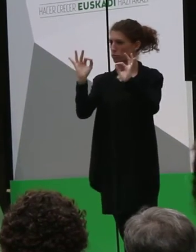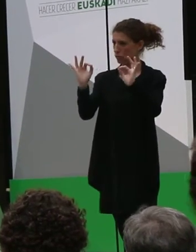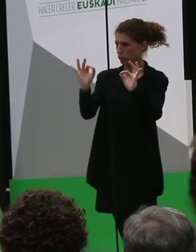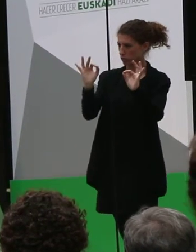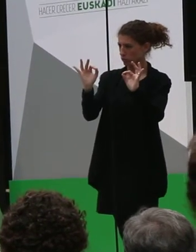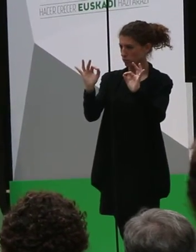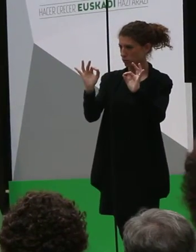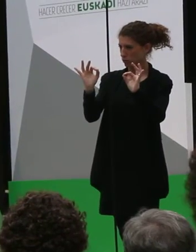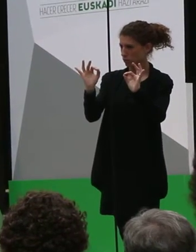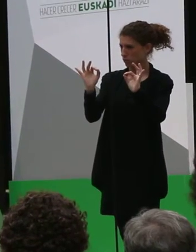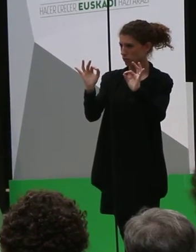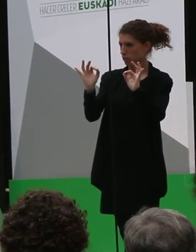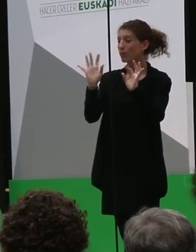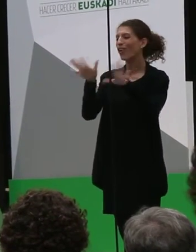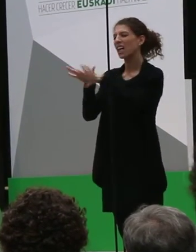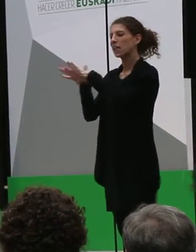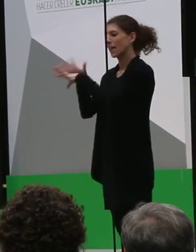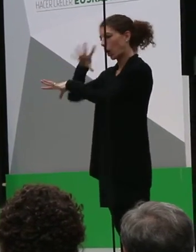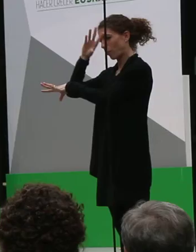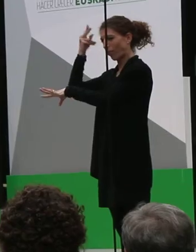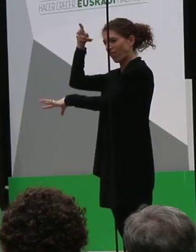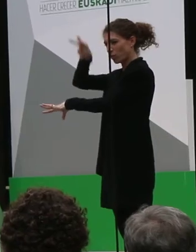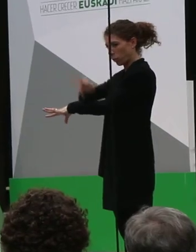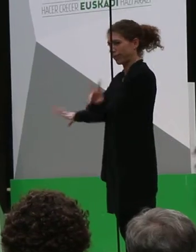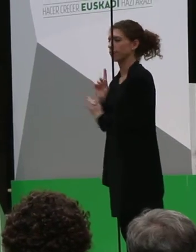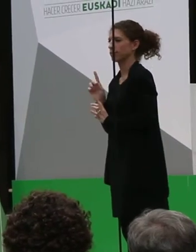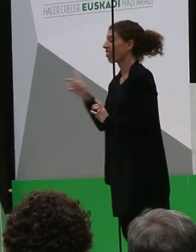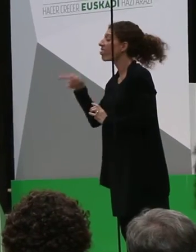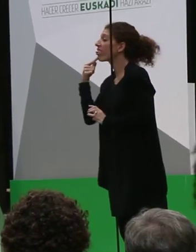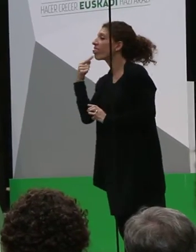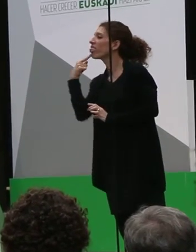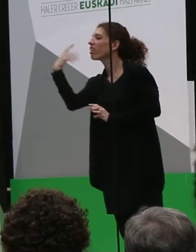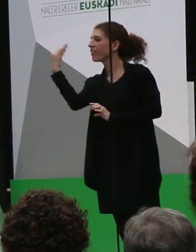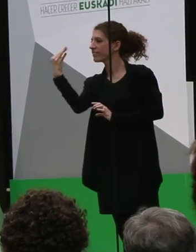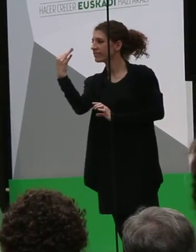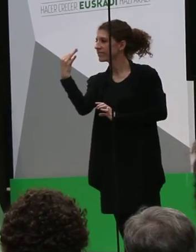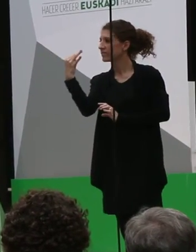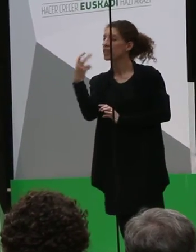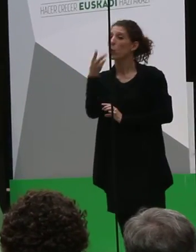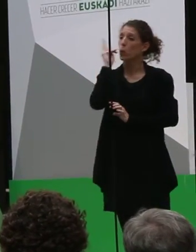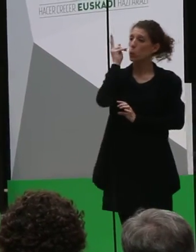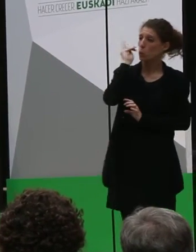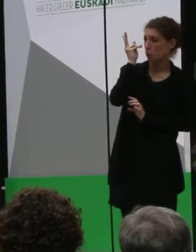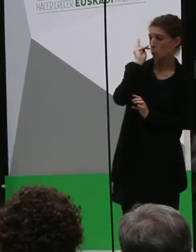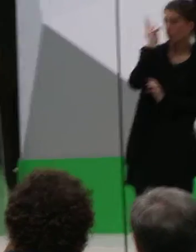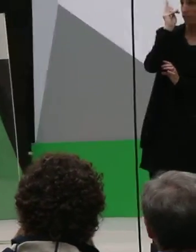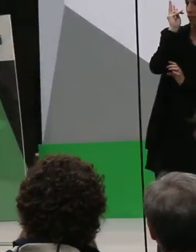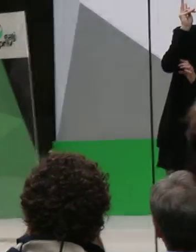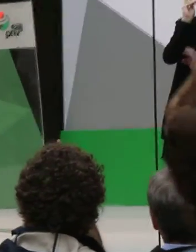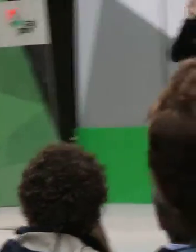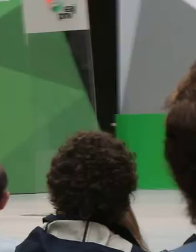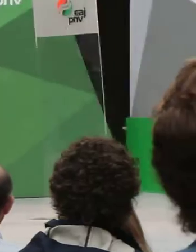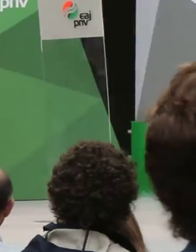ditugu kritikak ahazten ez. Esan zuten Eusko Jaurlaritzak, Urkullu lehendakariak, ez zuela